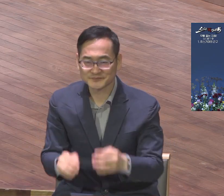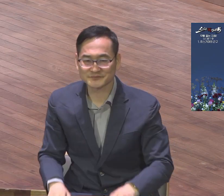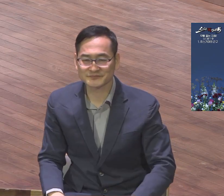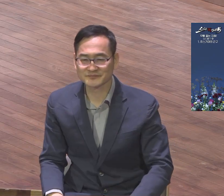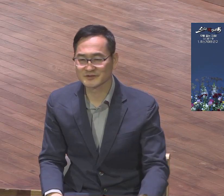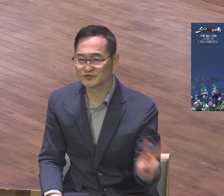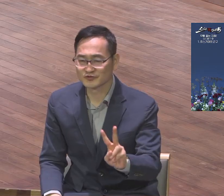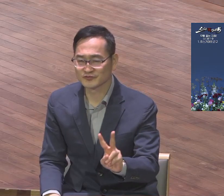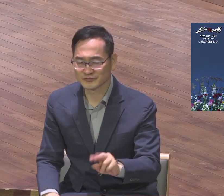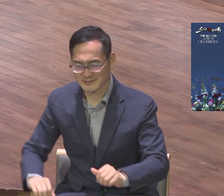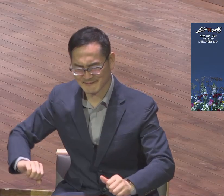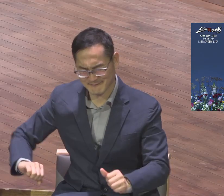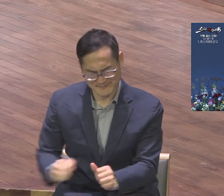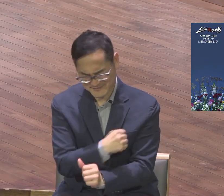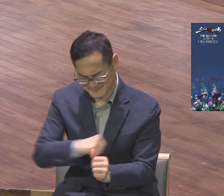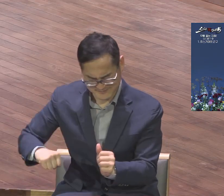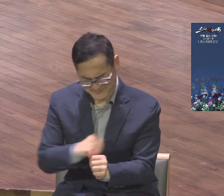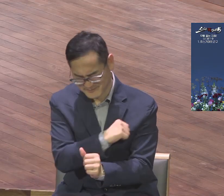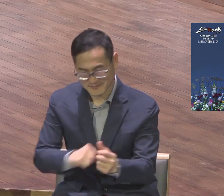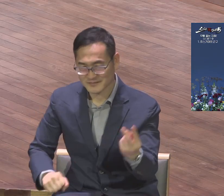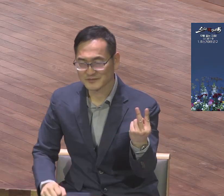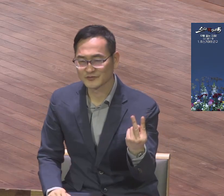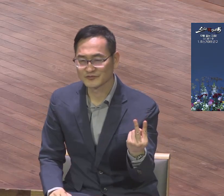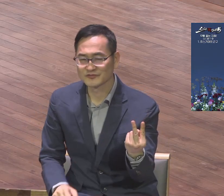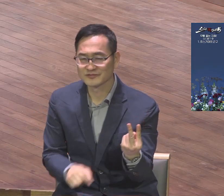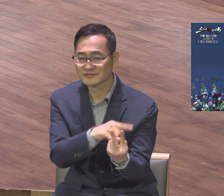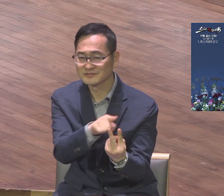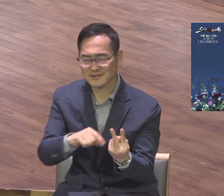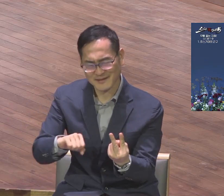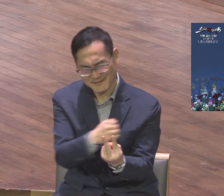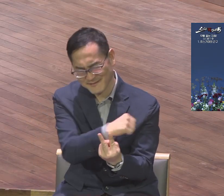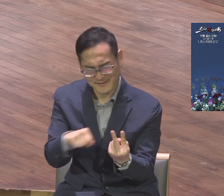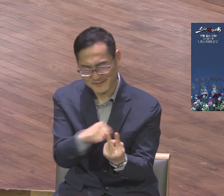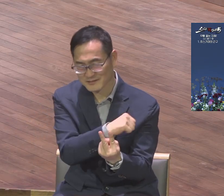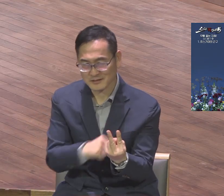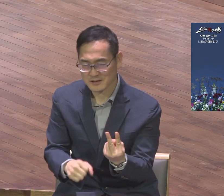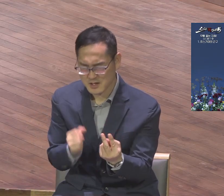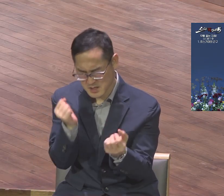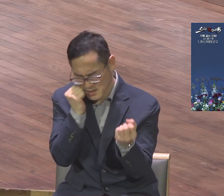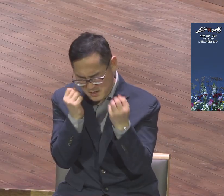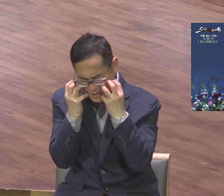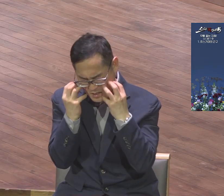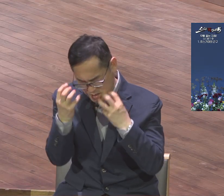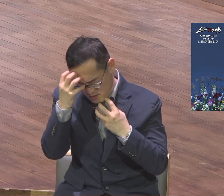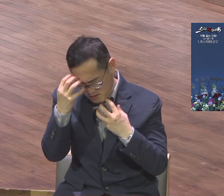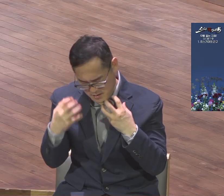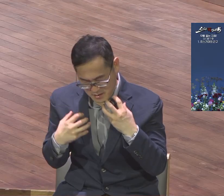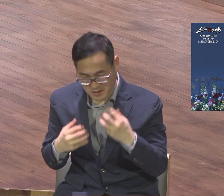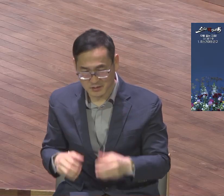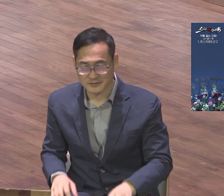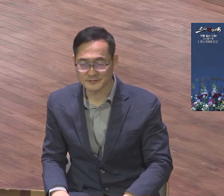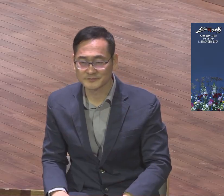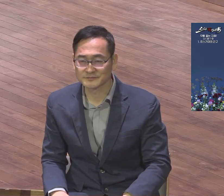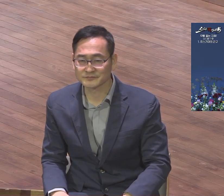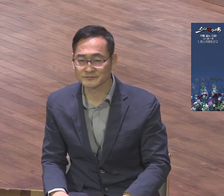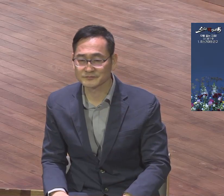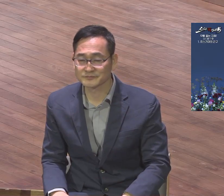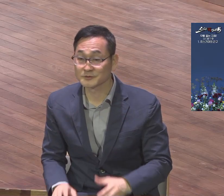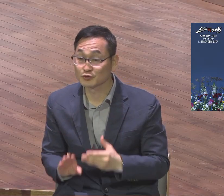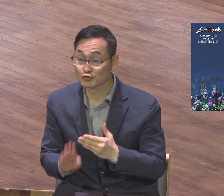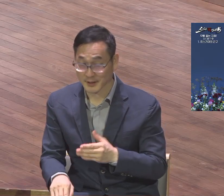하면서 그의 초죽음이 되어서 두드려 맞아가지고. 그러면서 이들에게